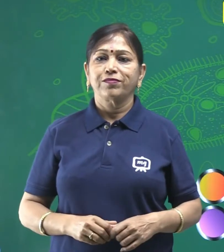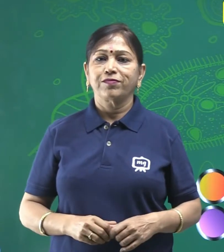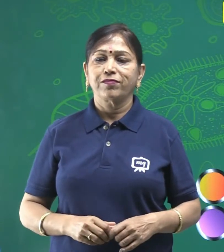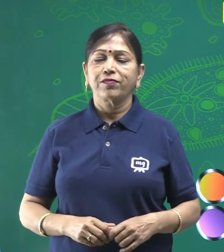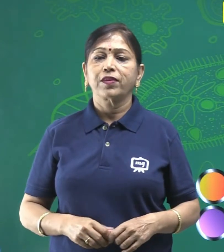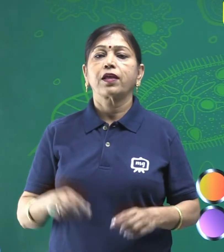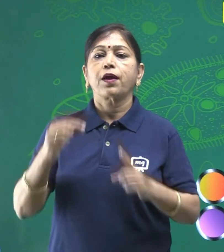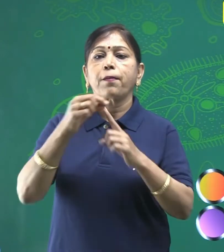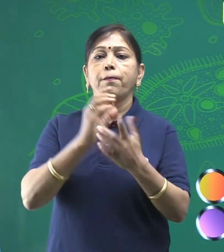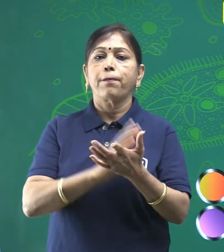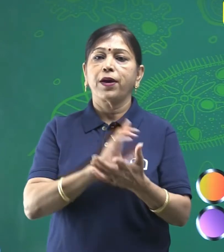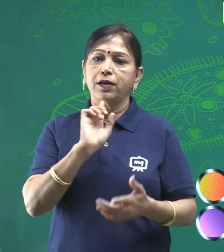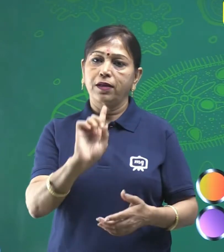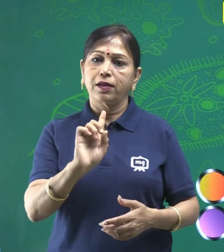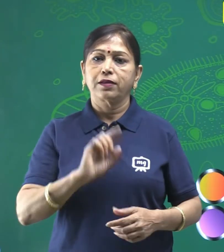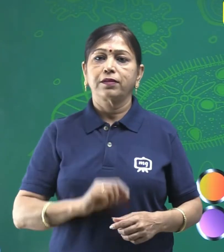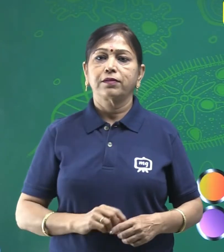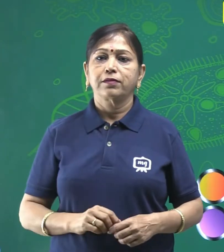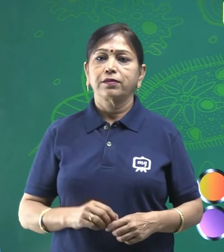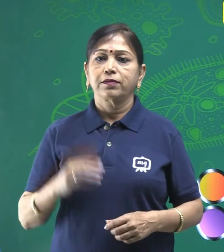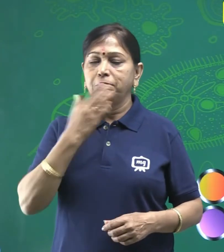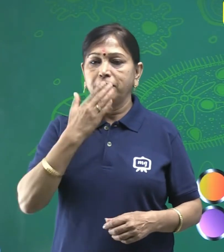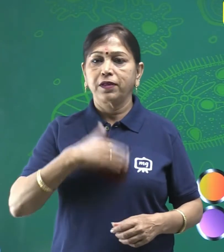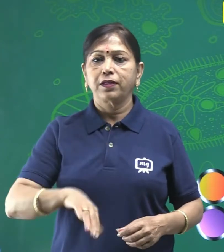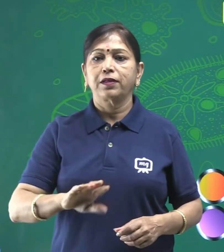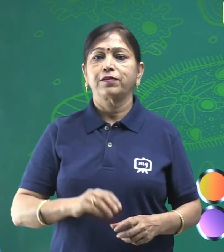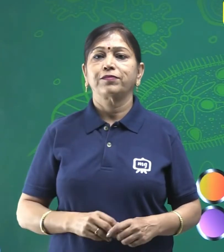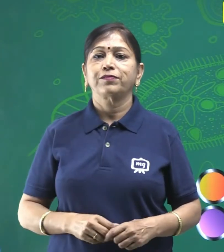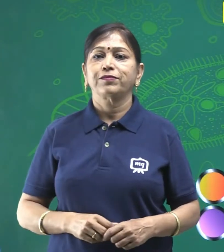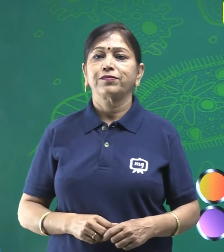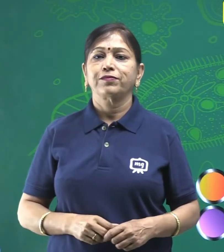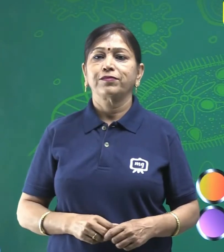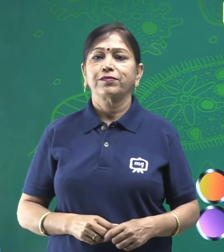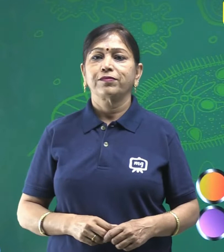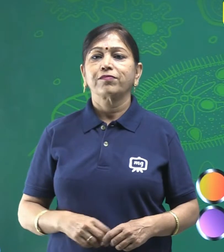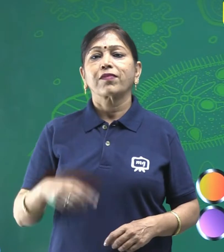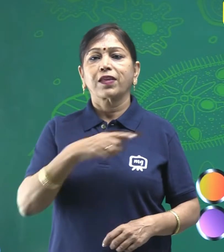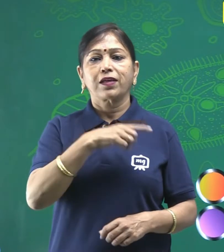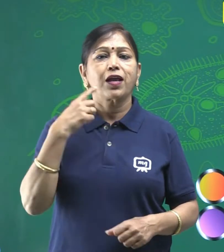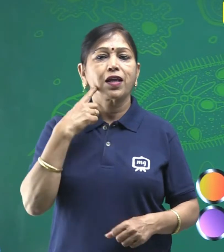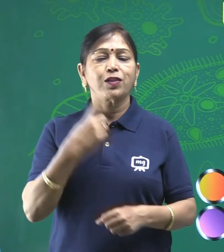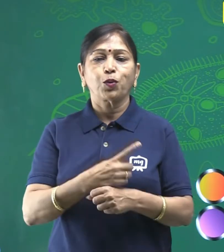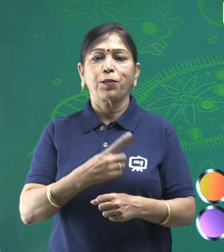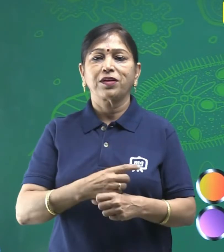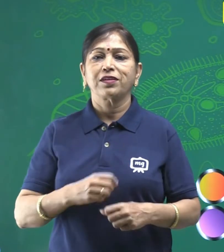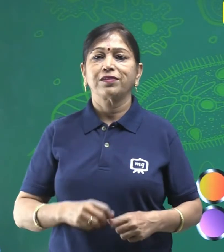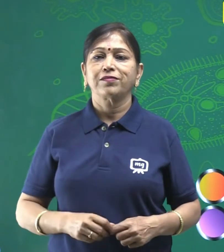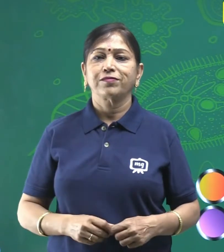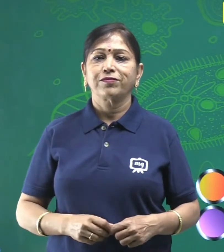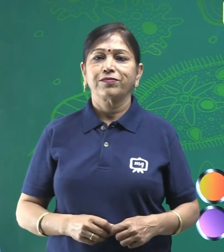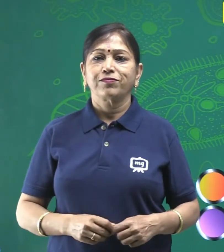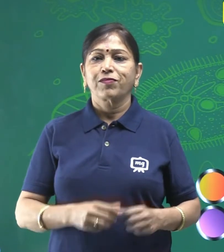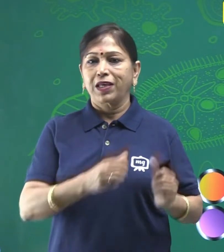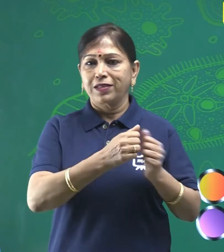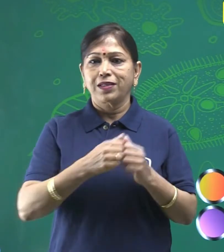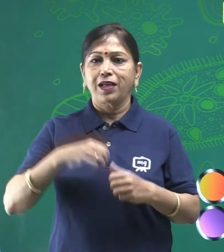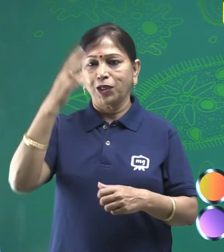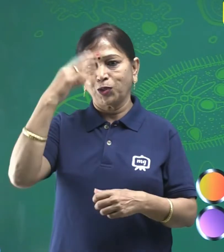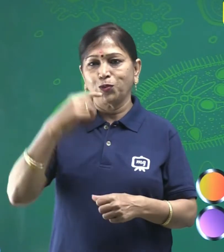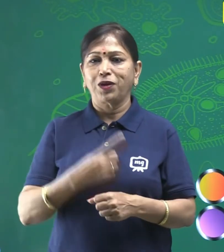भाग 1 पढ़ेंगे। महेंद्र कुमार जैन, मेरे साथ अंजू